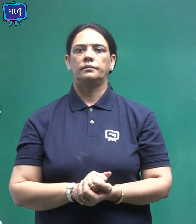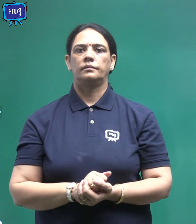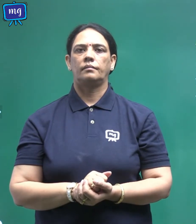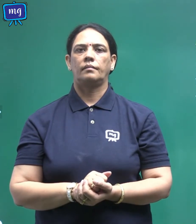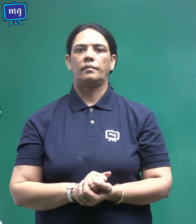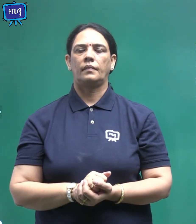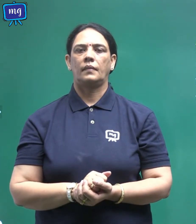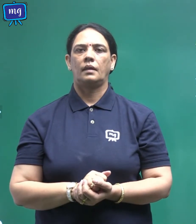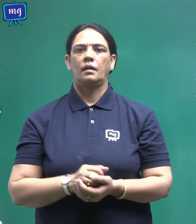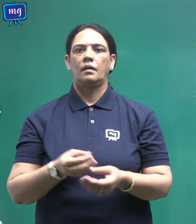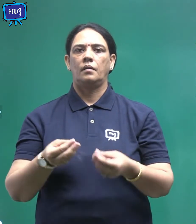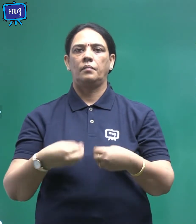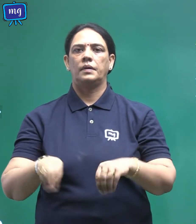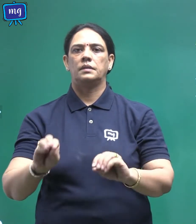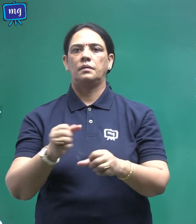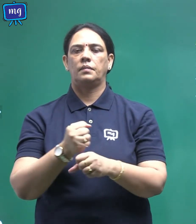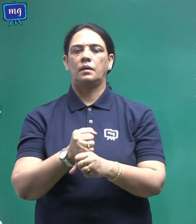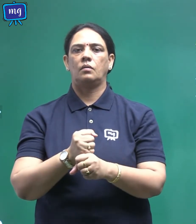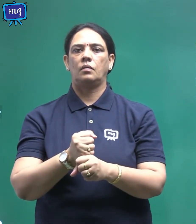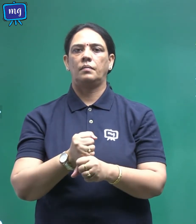बिक्री कर मूल्य